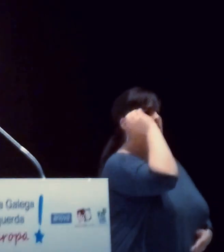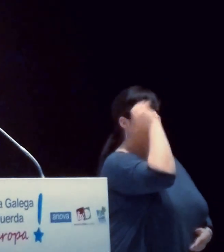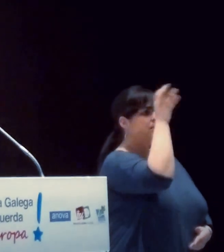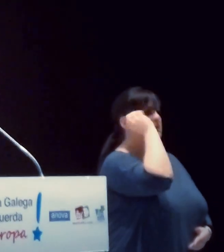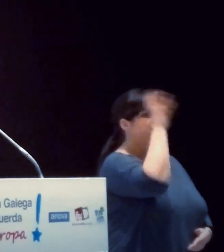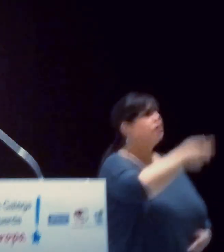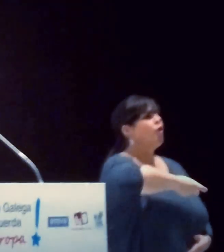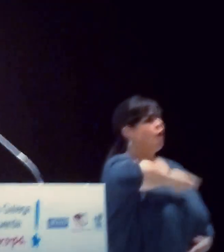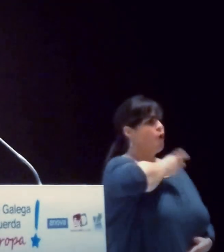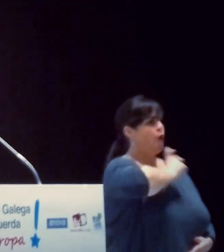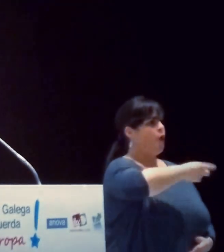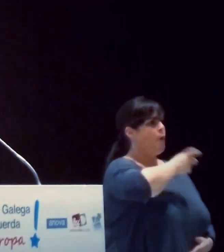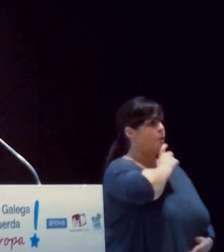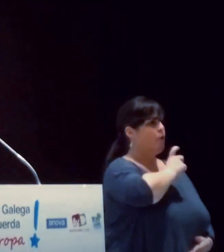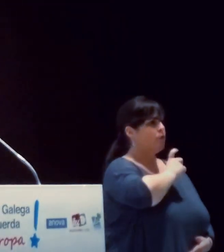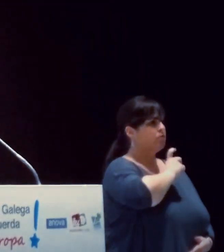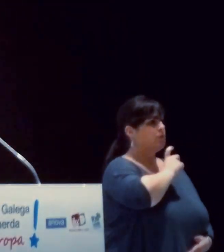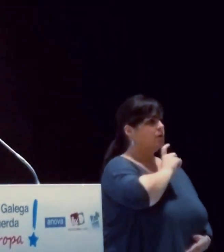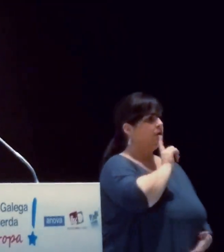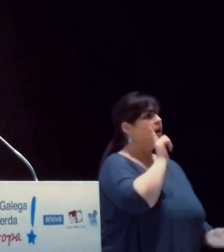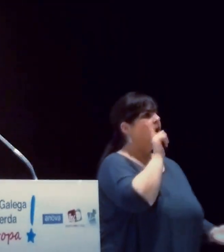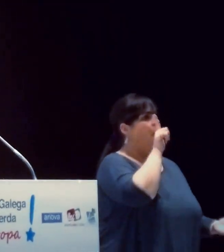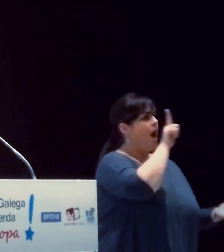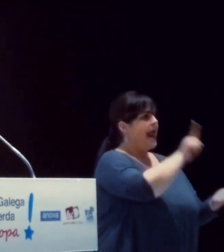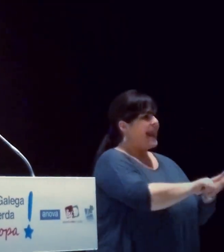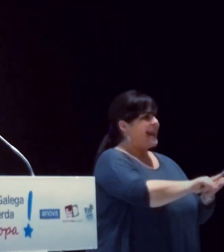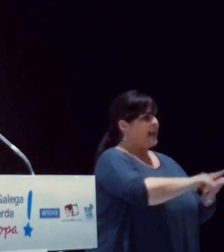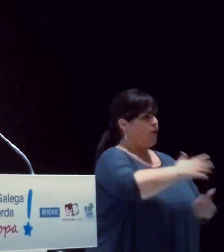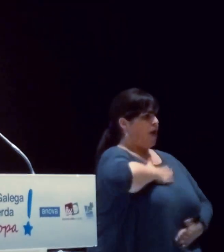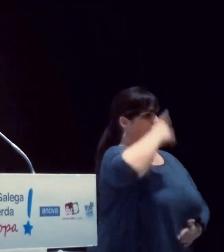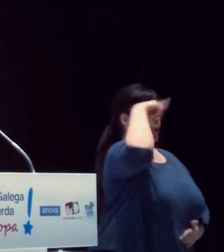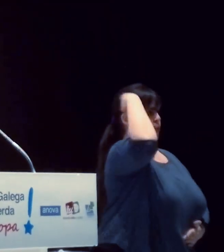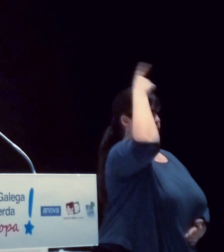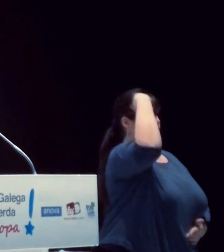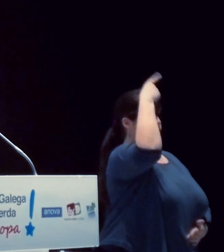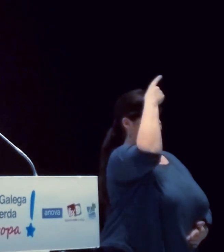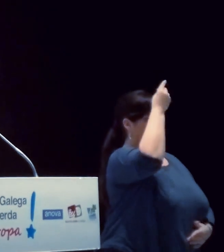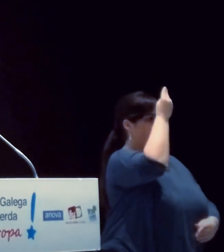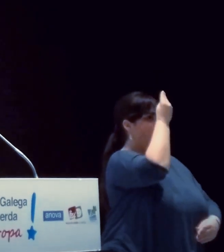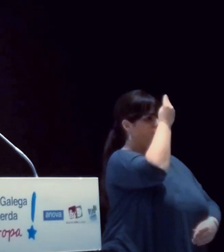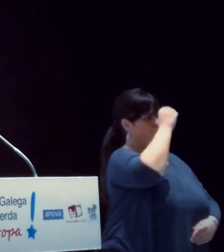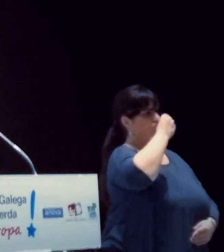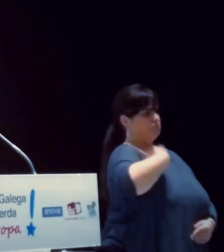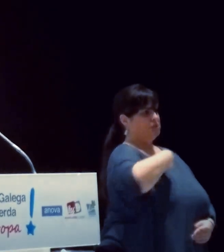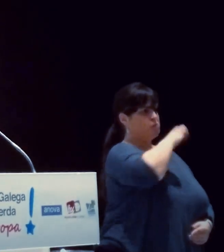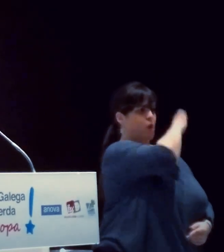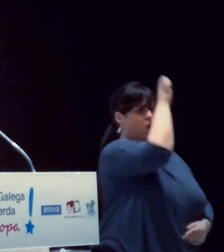na lingua da cultura da que din que nace por Europa.